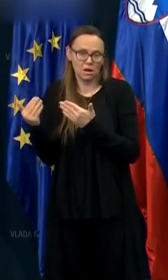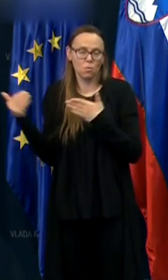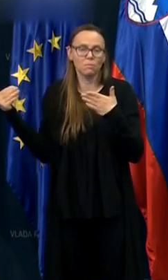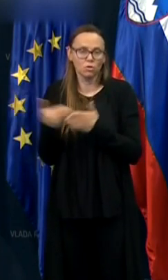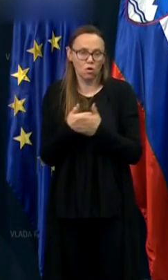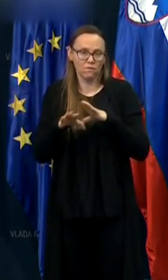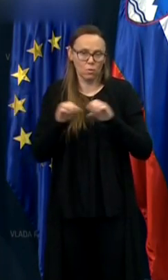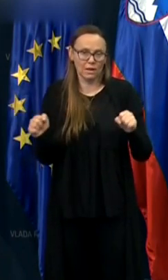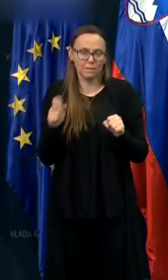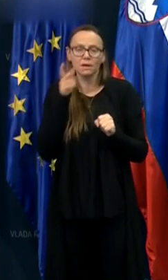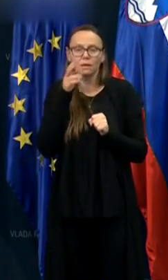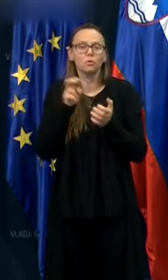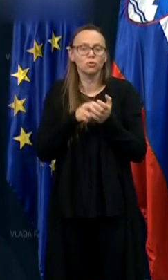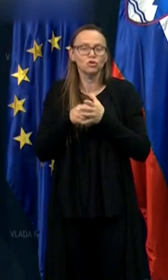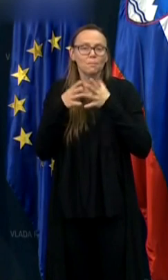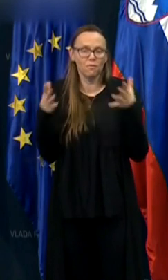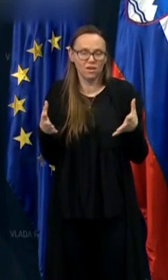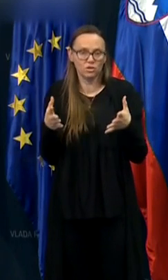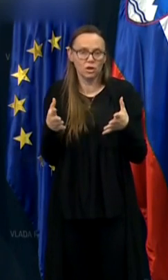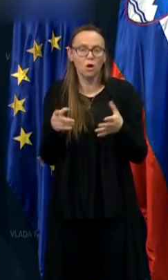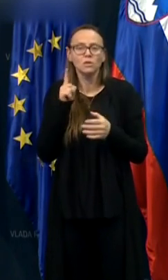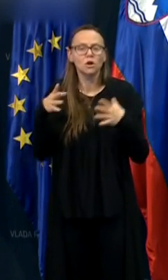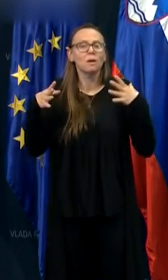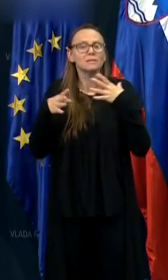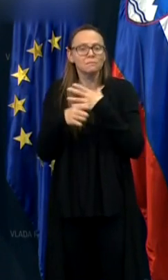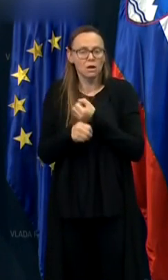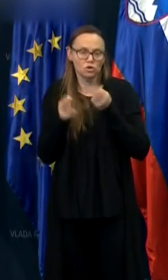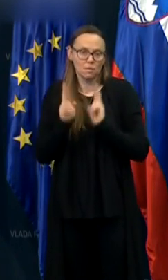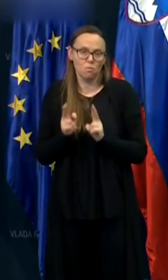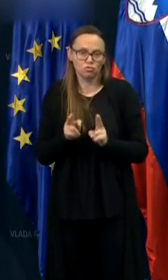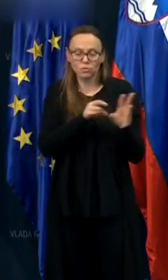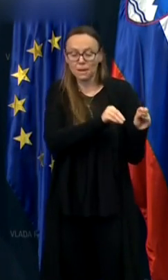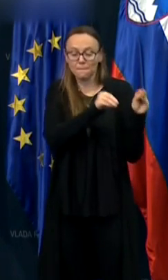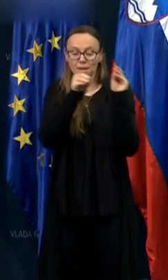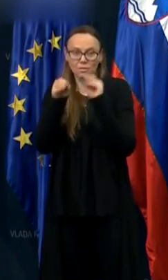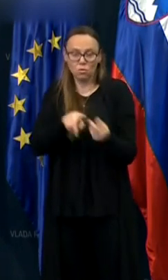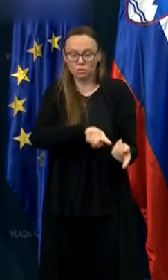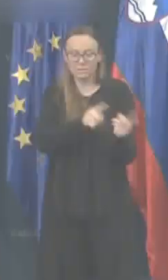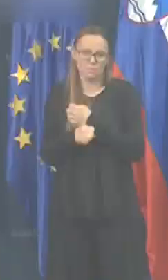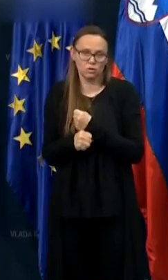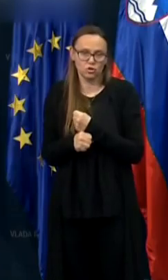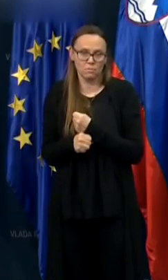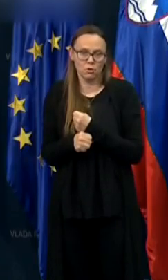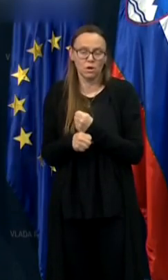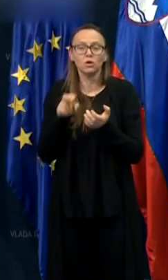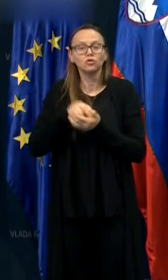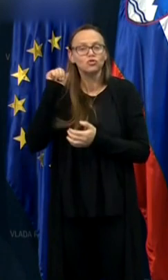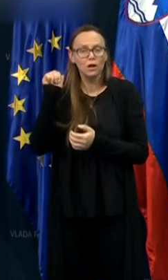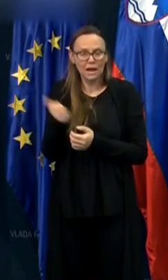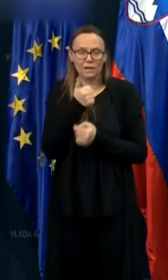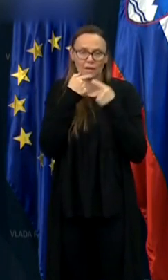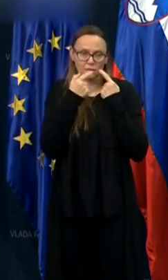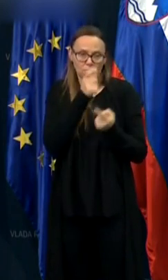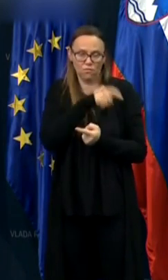nove ukrepe, ki bodo še povečali oziroma zmanjšali možnost prenosa virusa med ljudmi. Še enkrat povem,